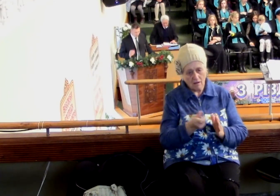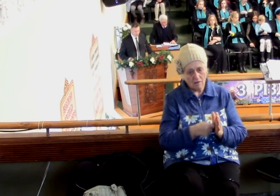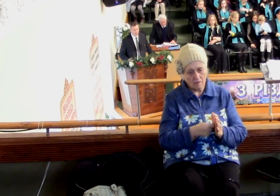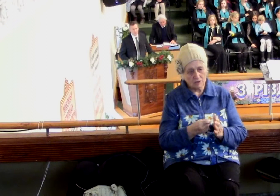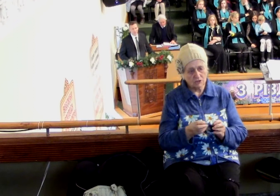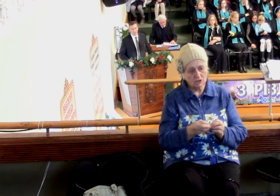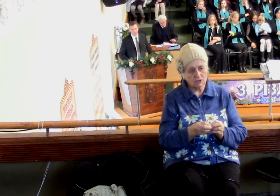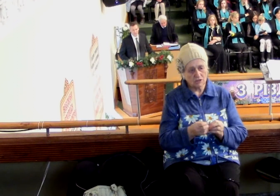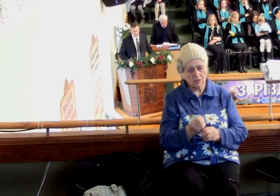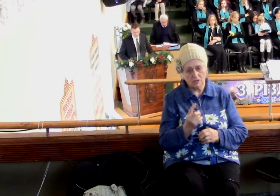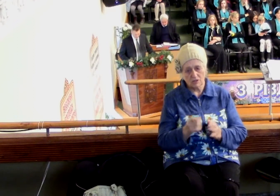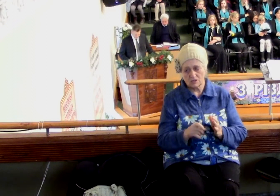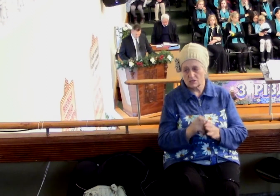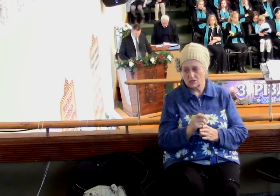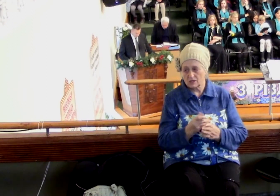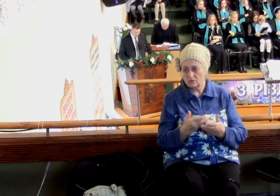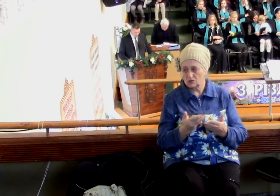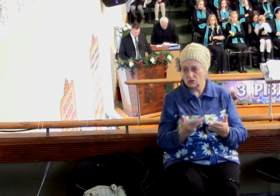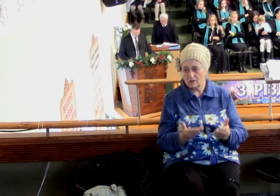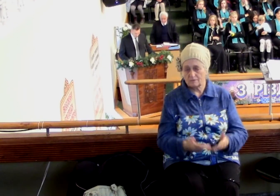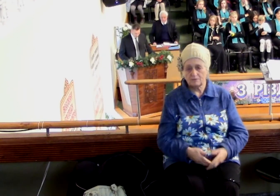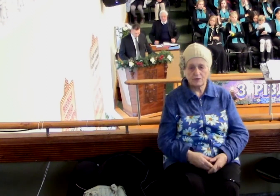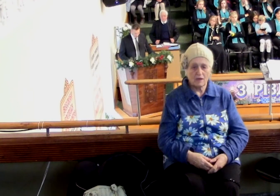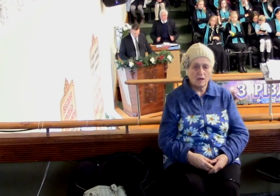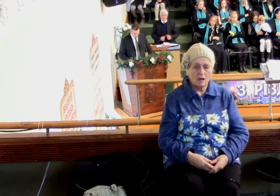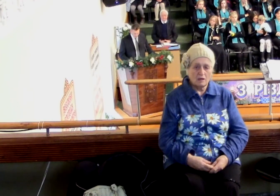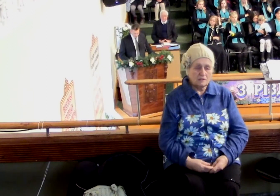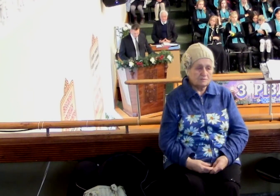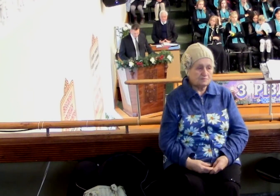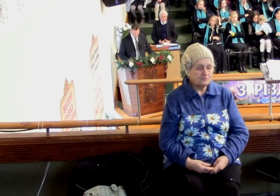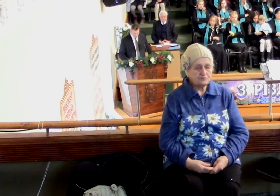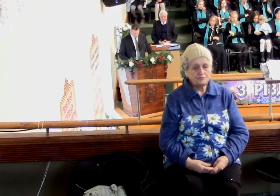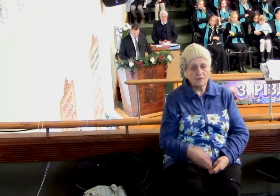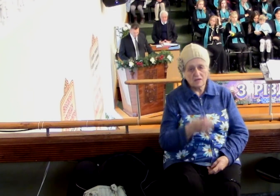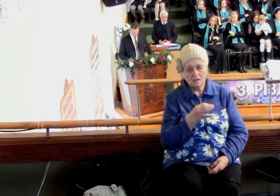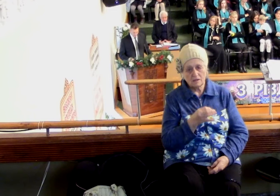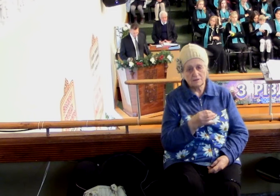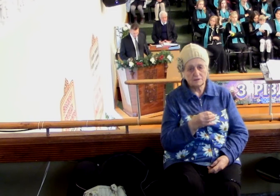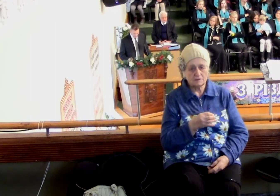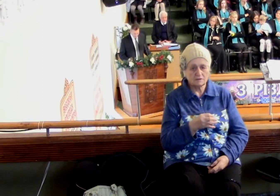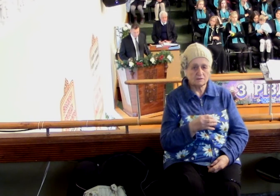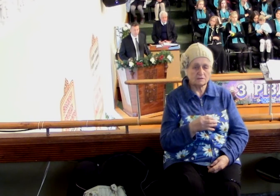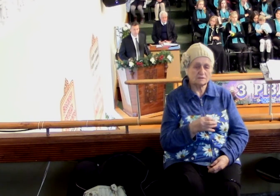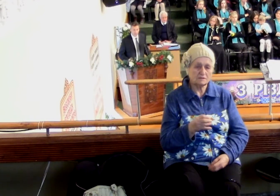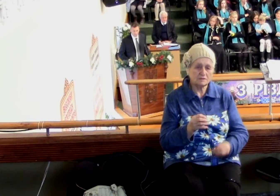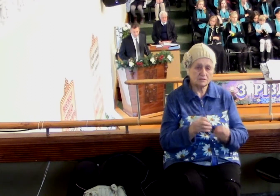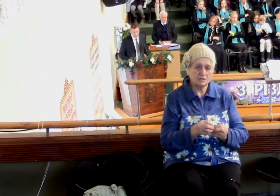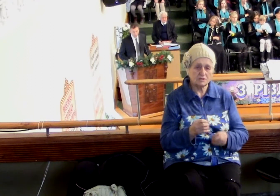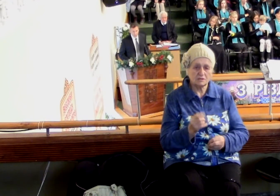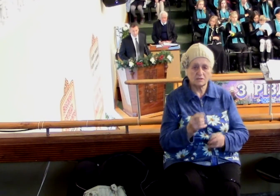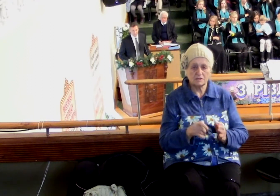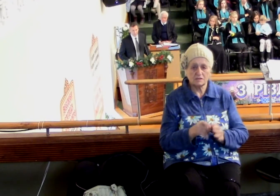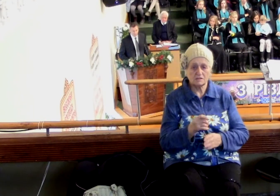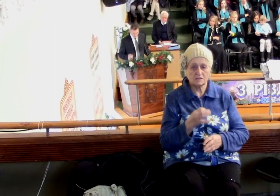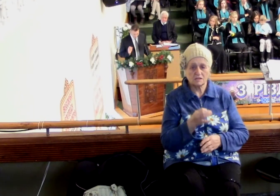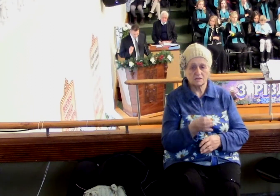прочитаем 10 и 11 стихи. Евангелие от Луки, 2 глава, 10 стих и